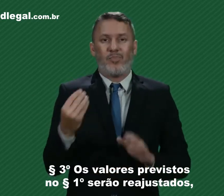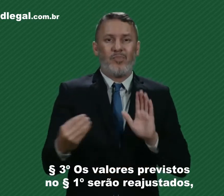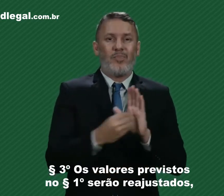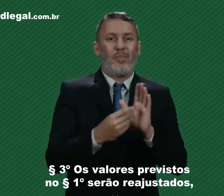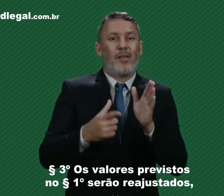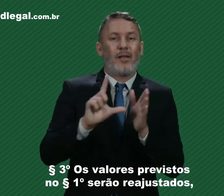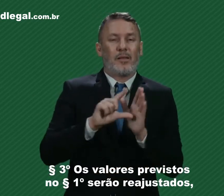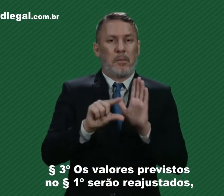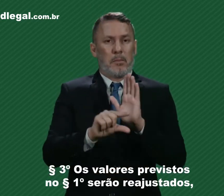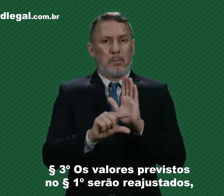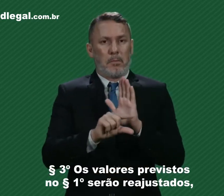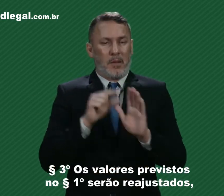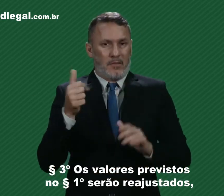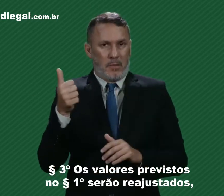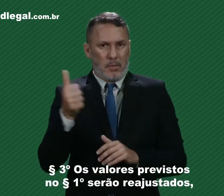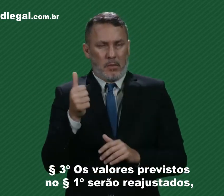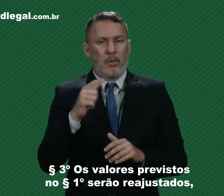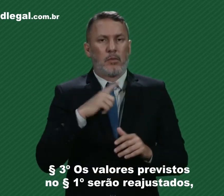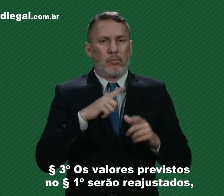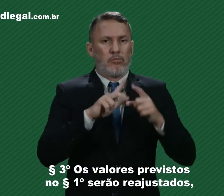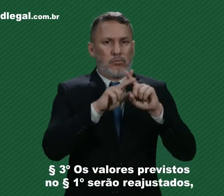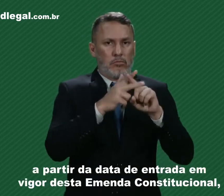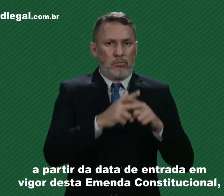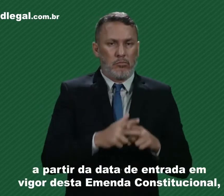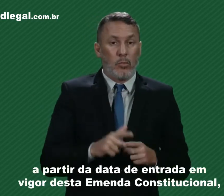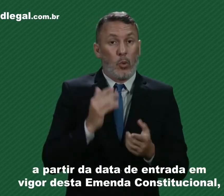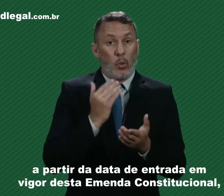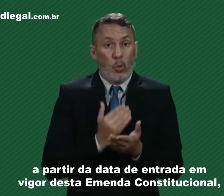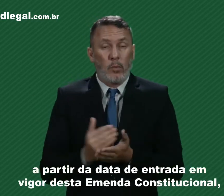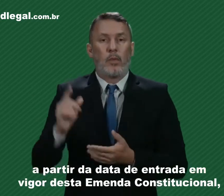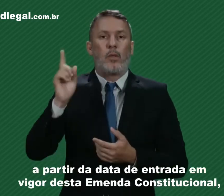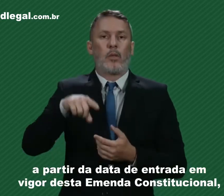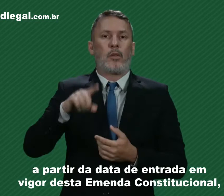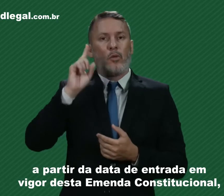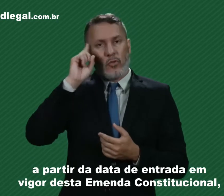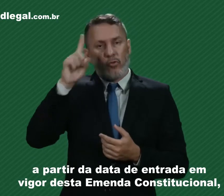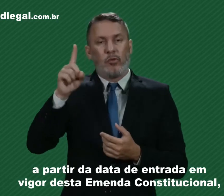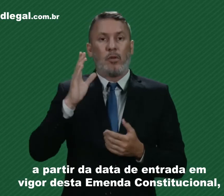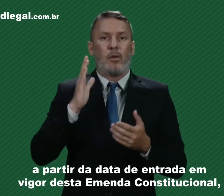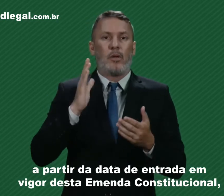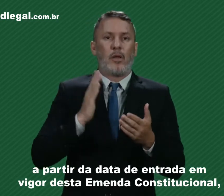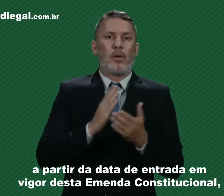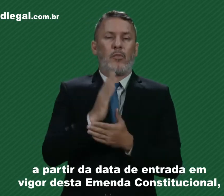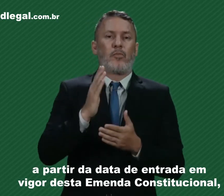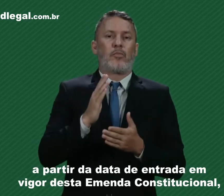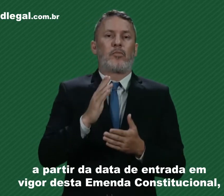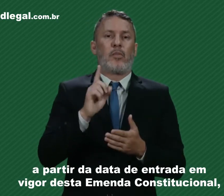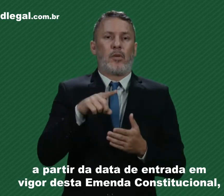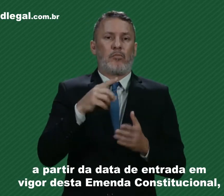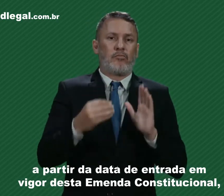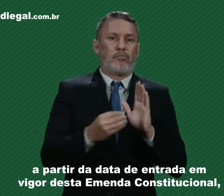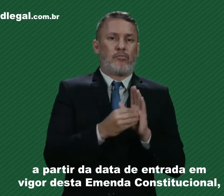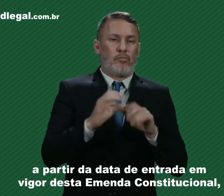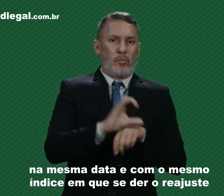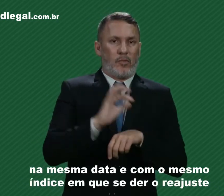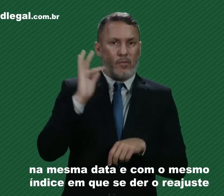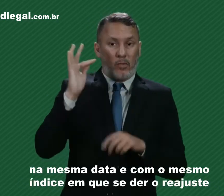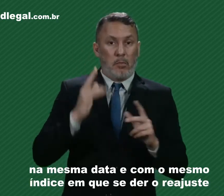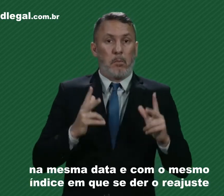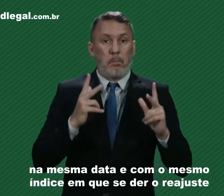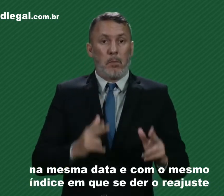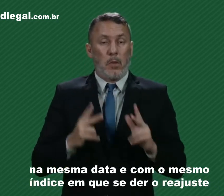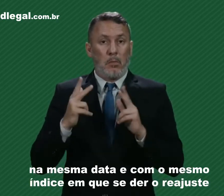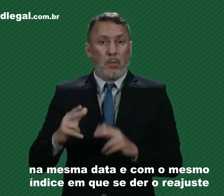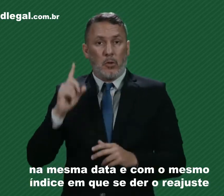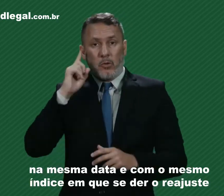valores previstos no parágrafo 1º serão reajustados a partir da data de entrada em vigor desta emenda constitucional, na